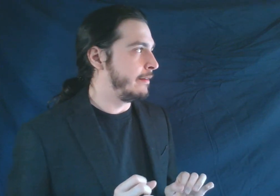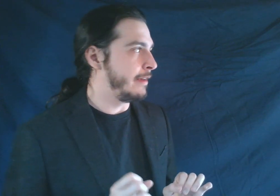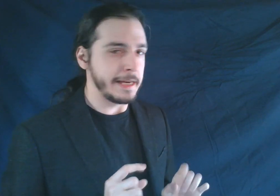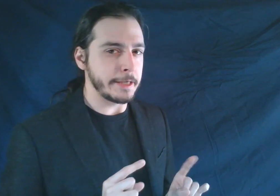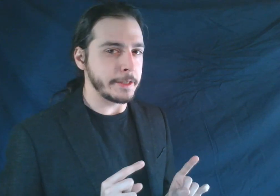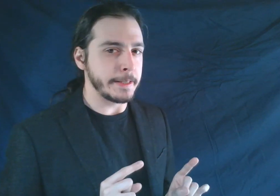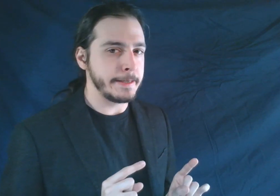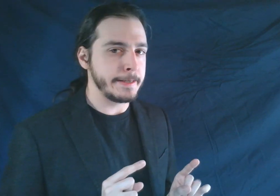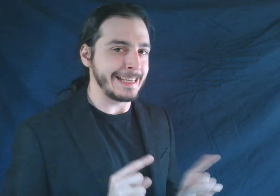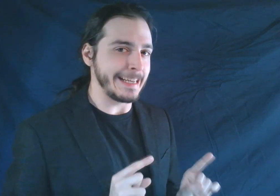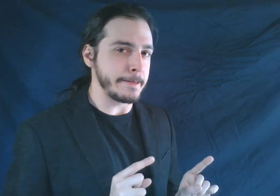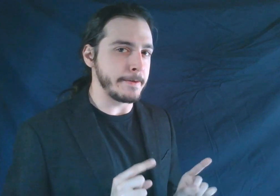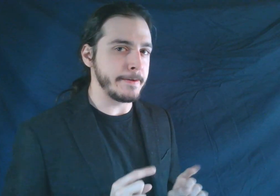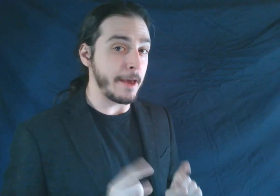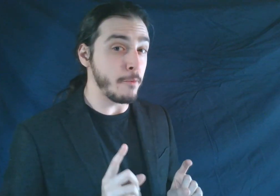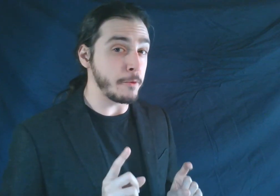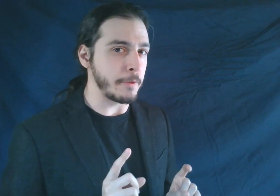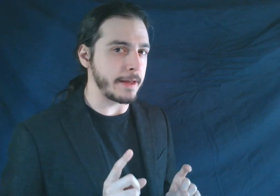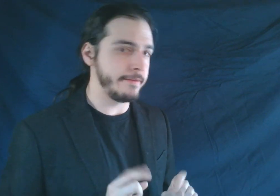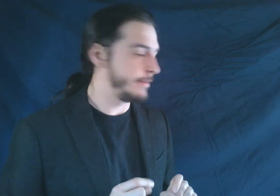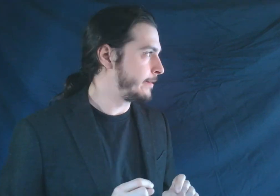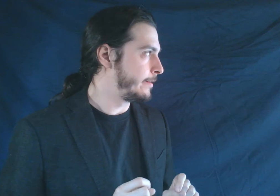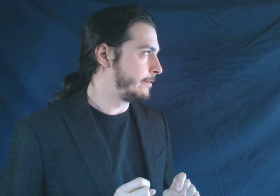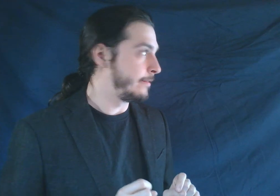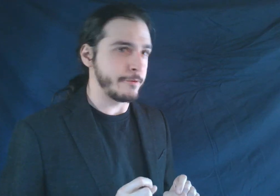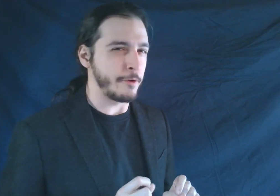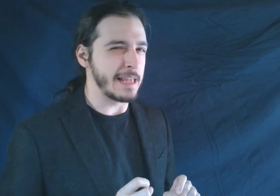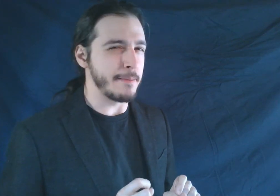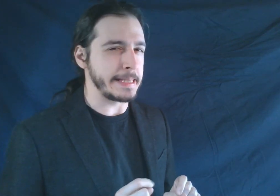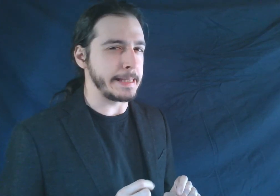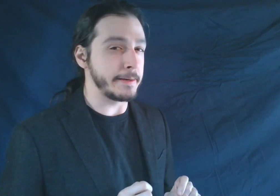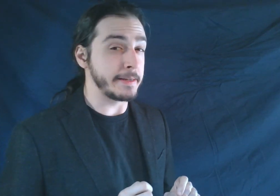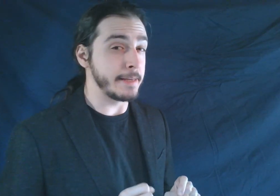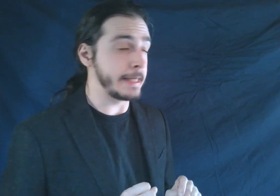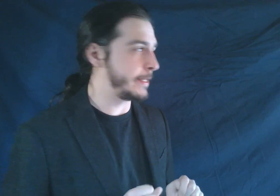I maniaci, la sento, è come un odore. Come delle bestie, questi maniaci.